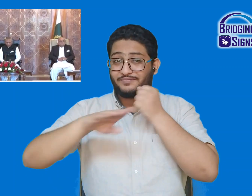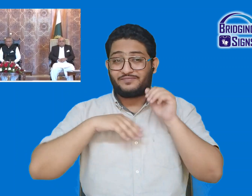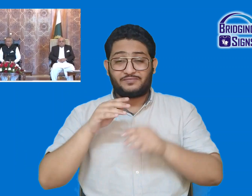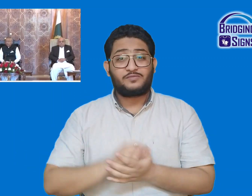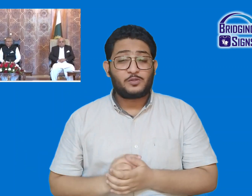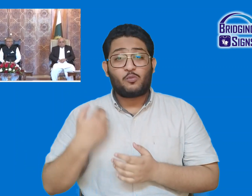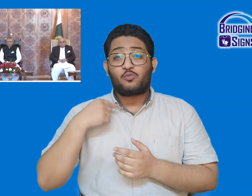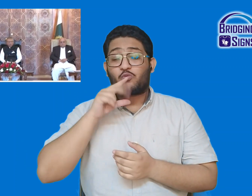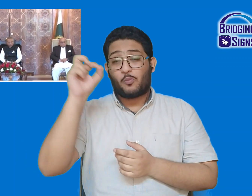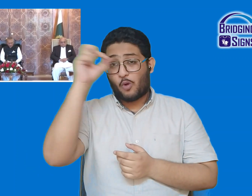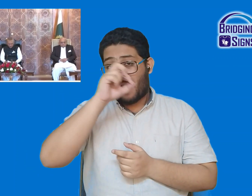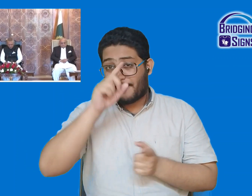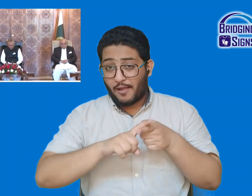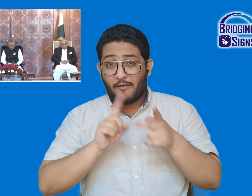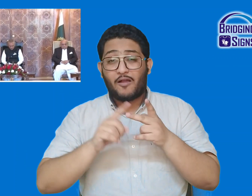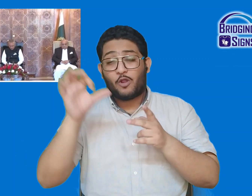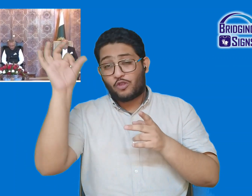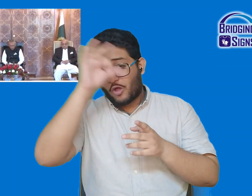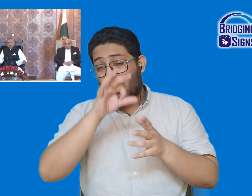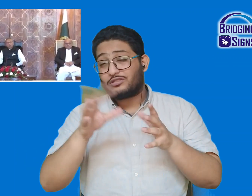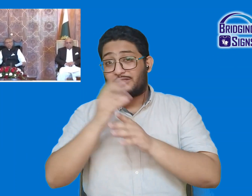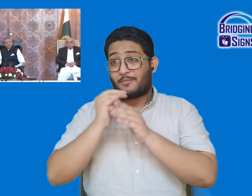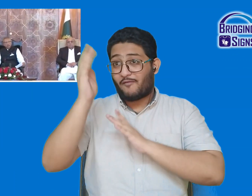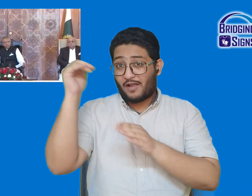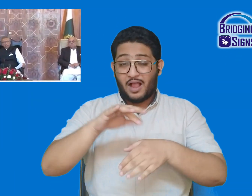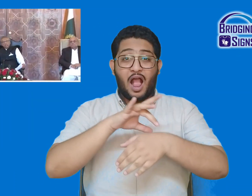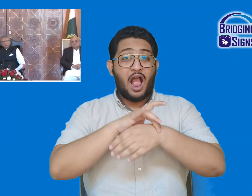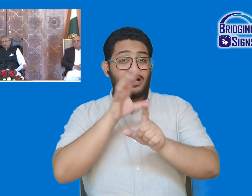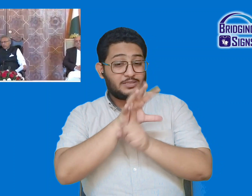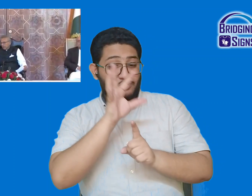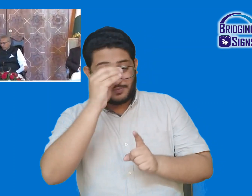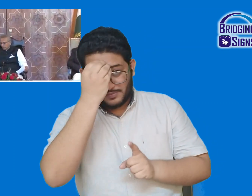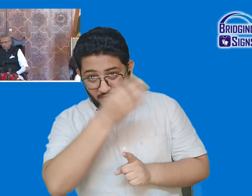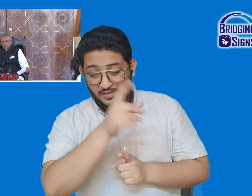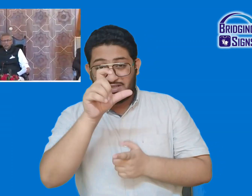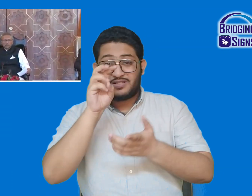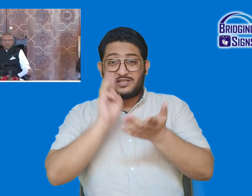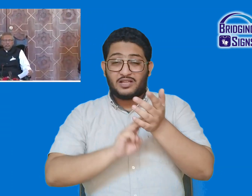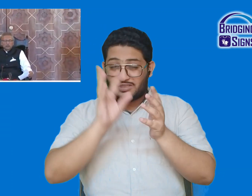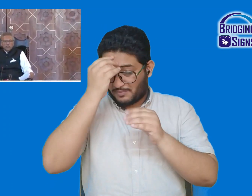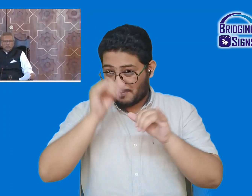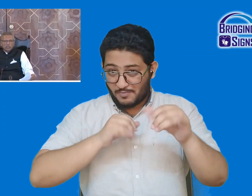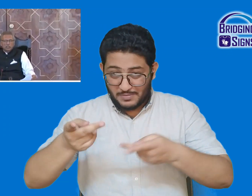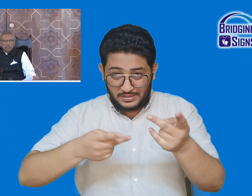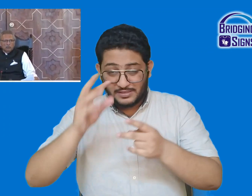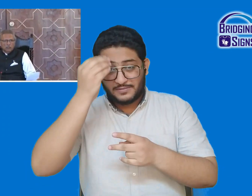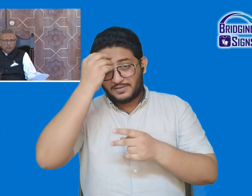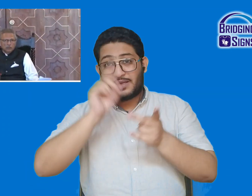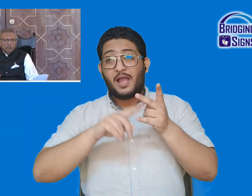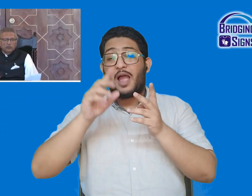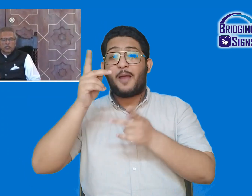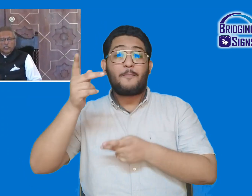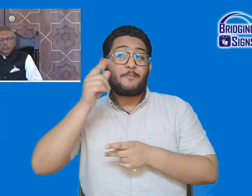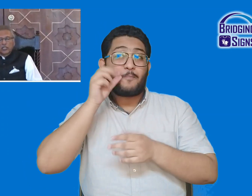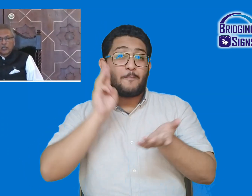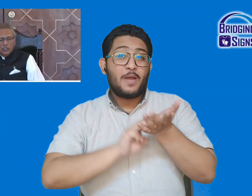میں علماء اکرام اور مشائخ کا بھی مشکور ہوں، اس کا ہیلتھ ایڈوائزر کا، منسٹر آف ریلیجس افیئرس کا،